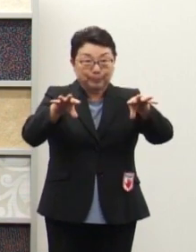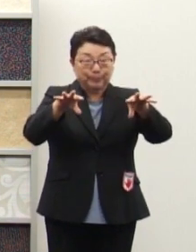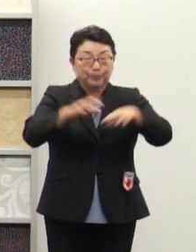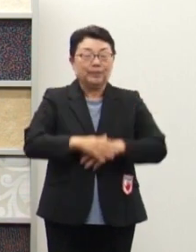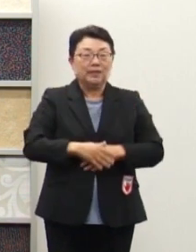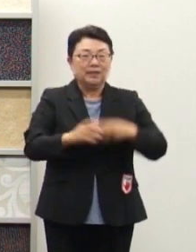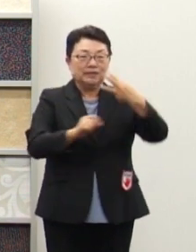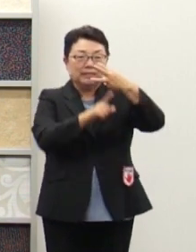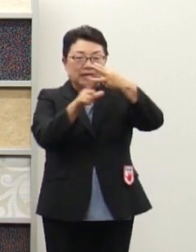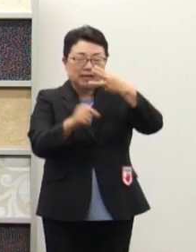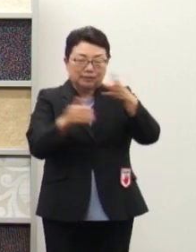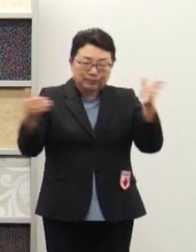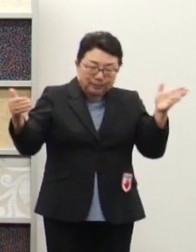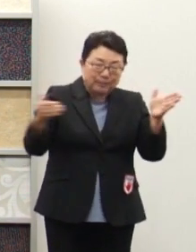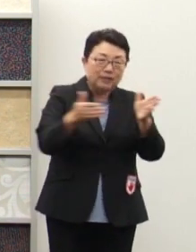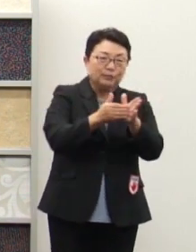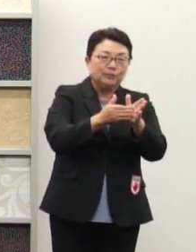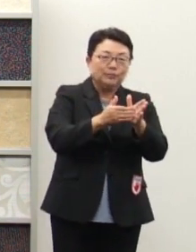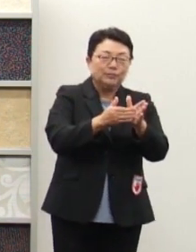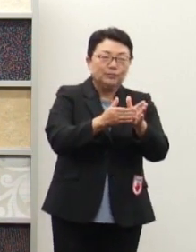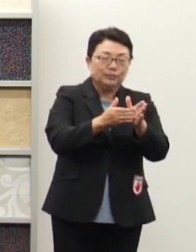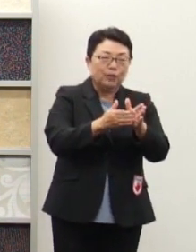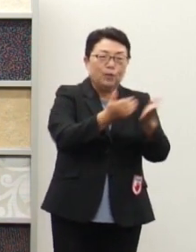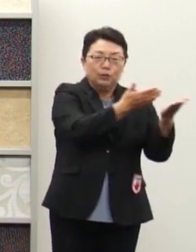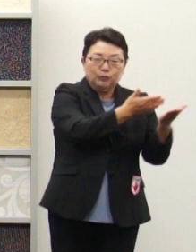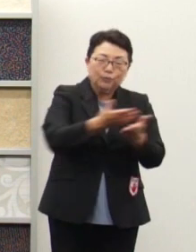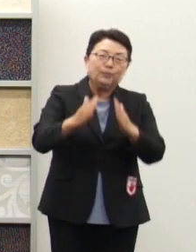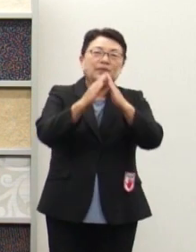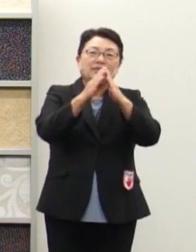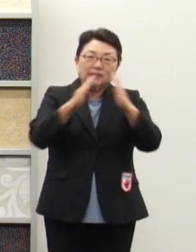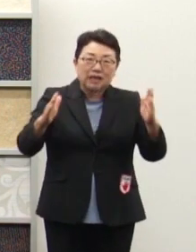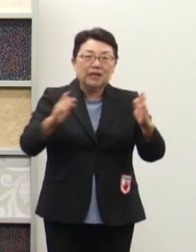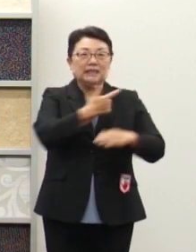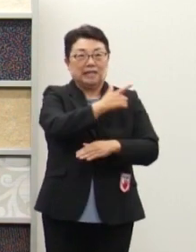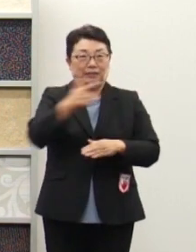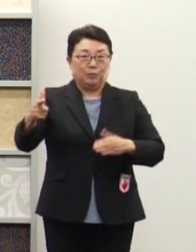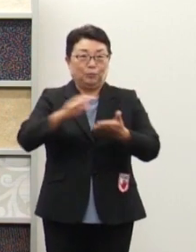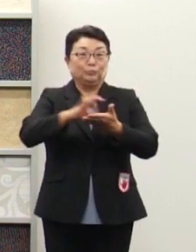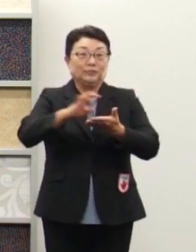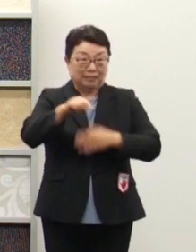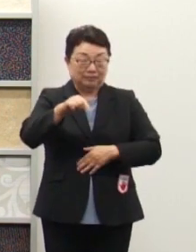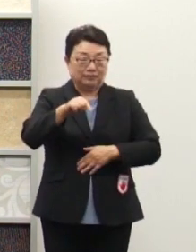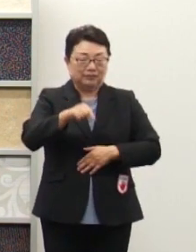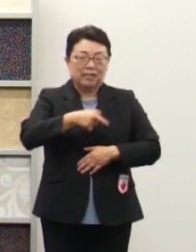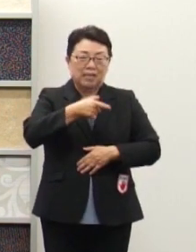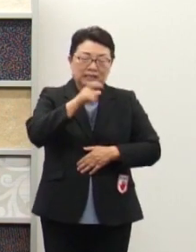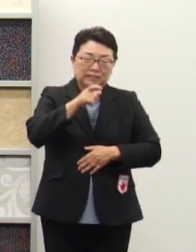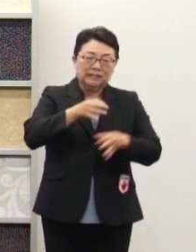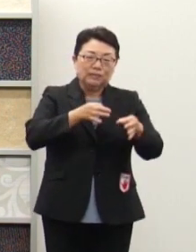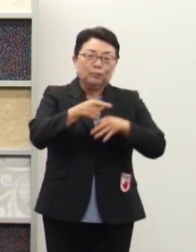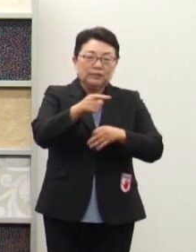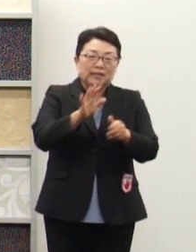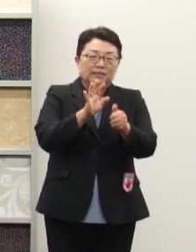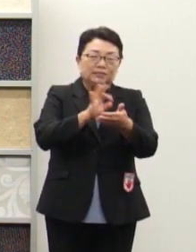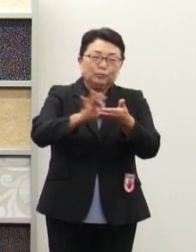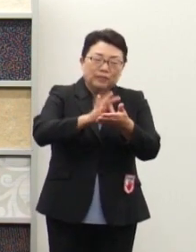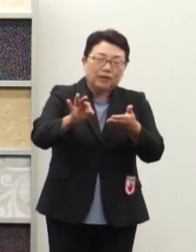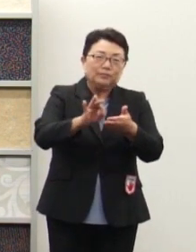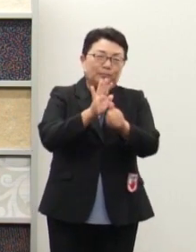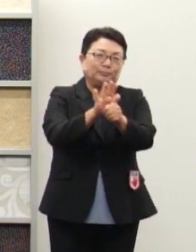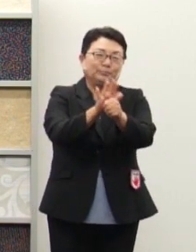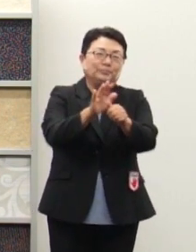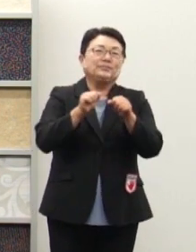度末に行われます、送別会などの機会を捉えまして、飲食店の利用を強力に、後押しをしていく